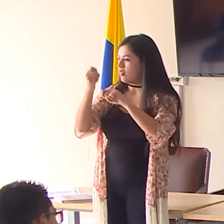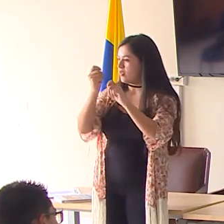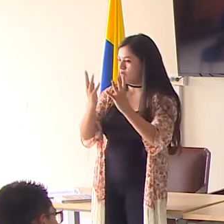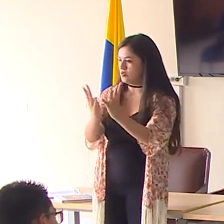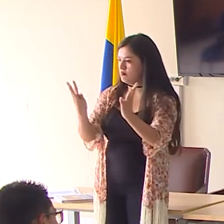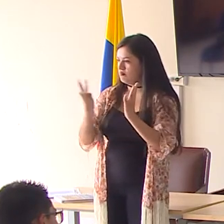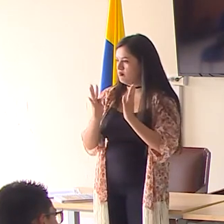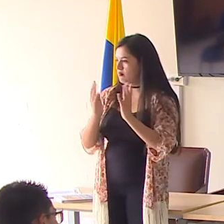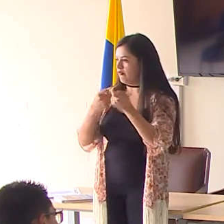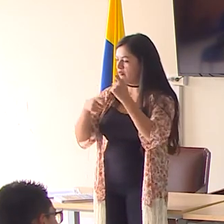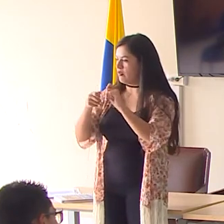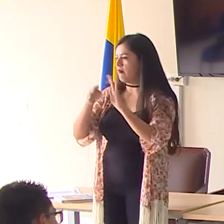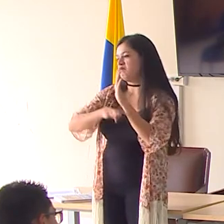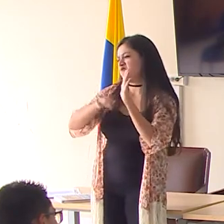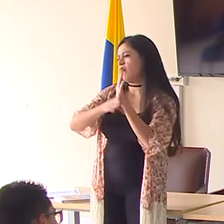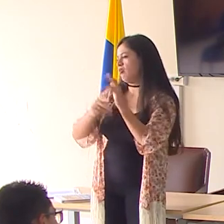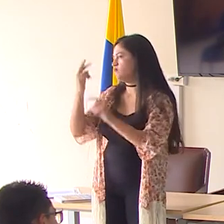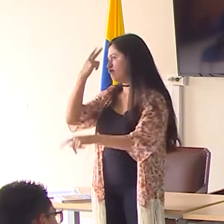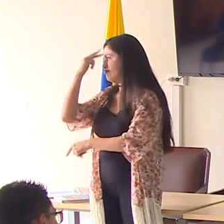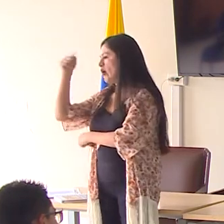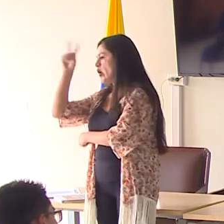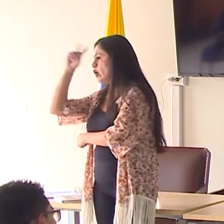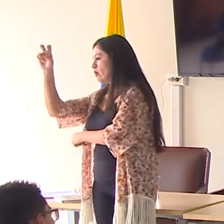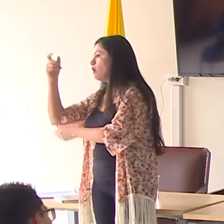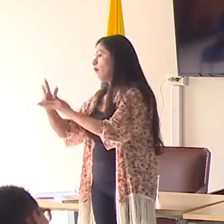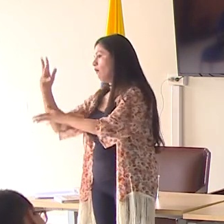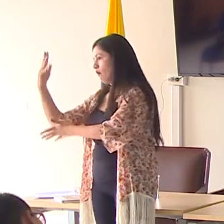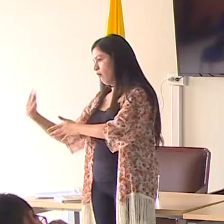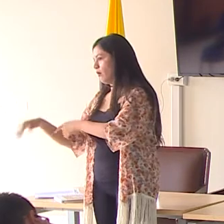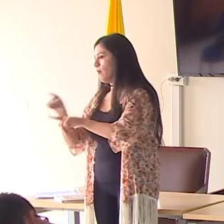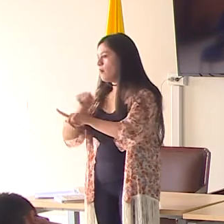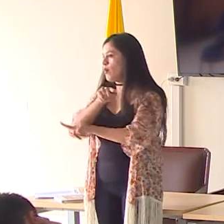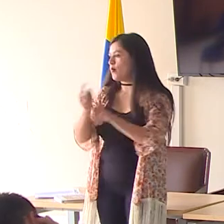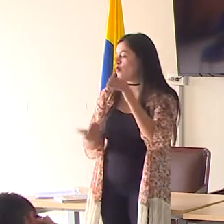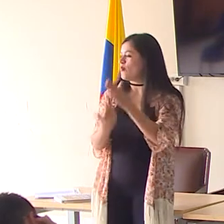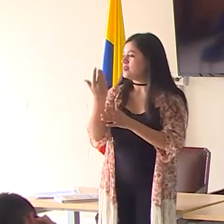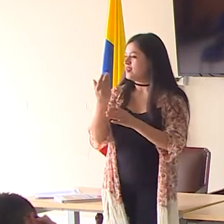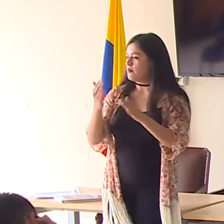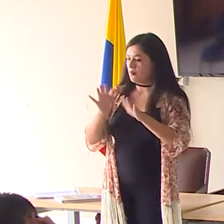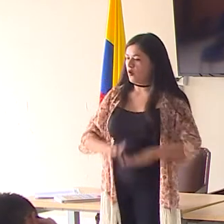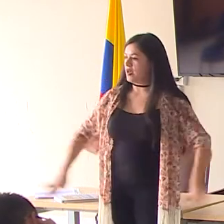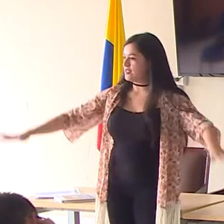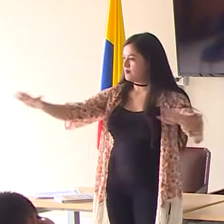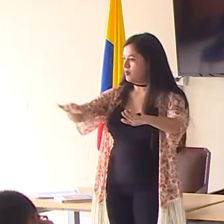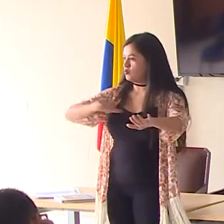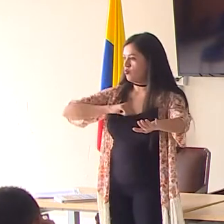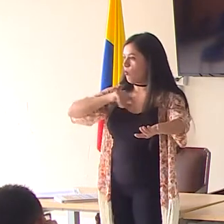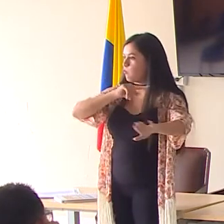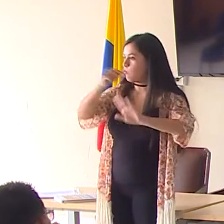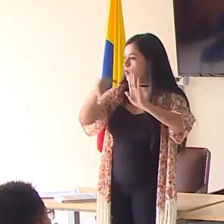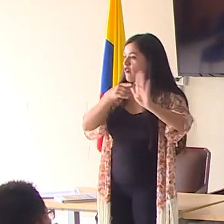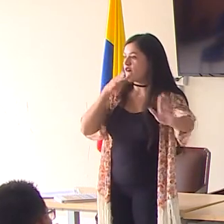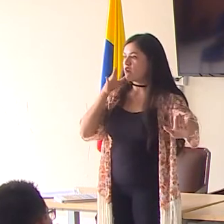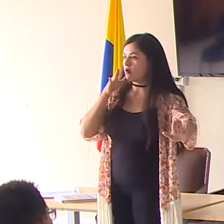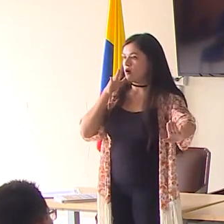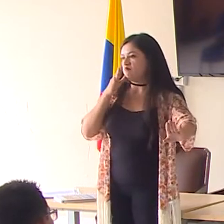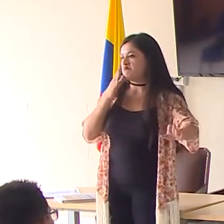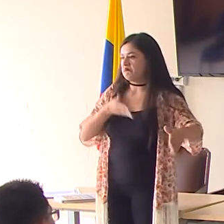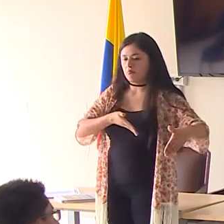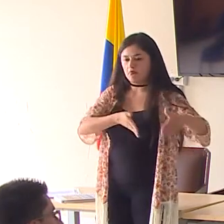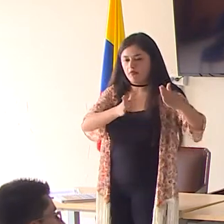que en el norte estos estos predios porque de todos modos se sabía y se tenía conocimiento de que estos eran terrenos inundables